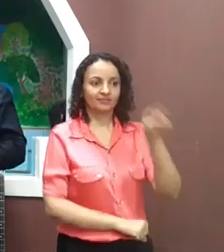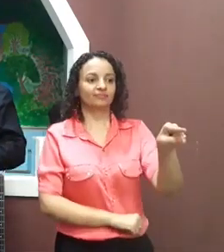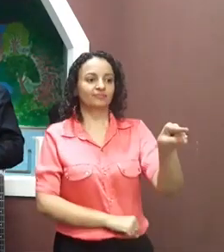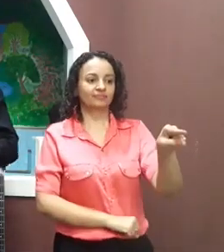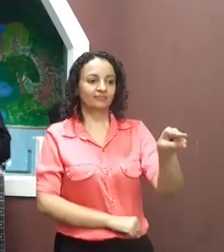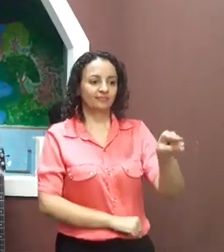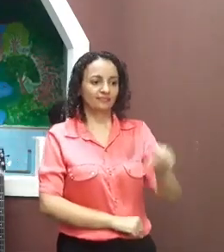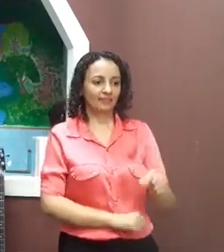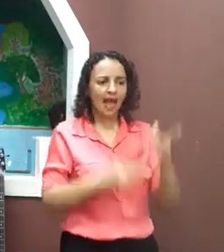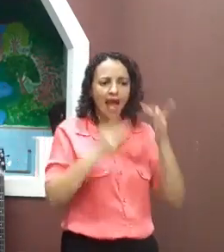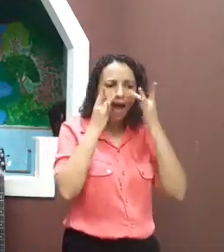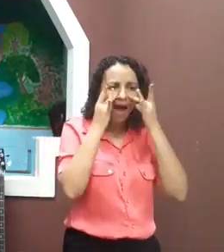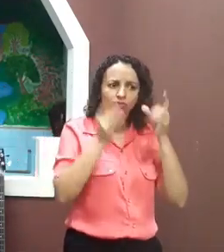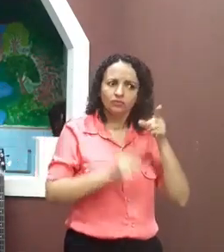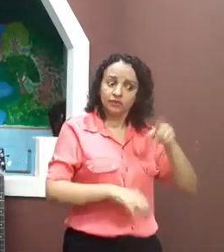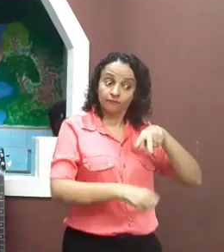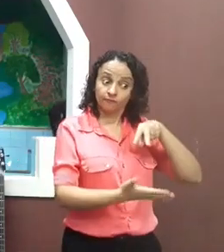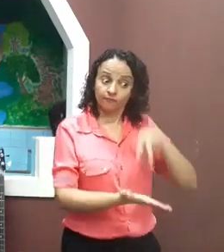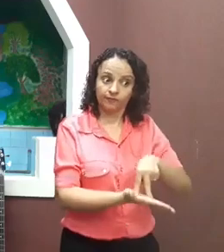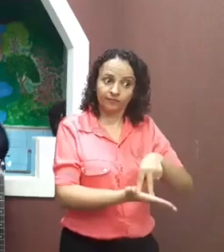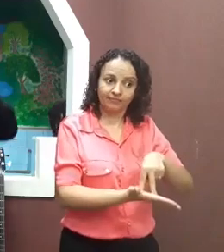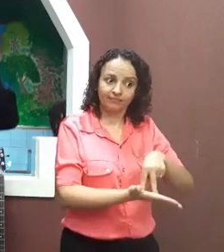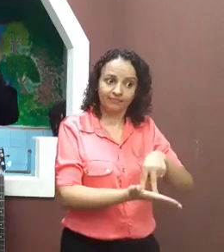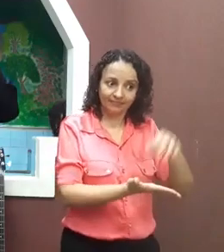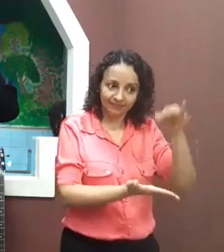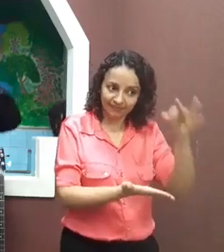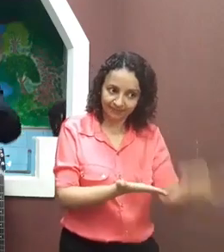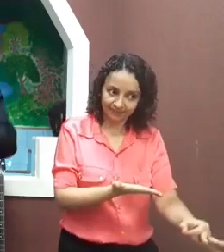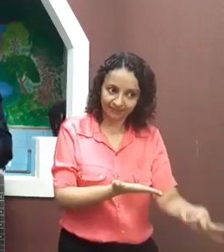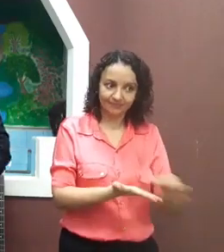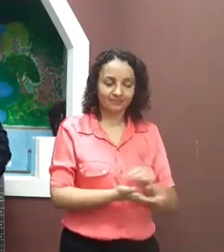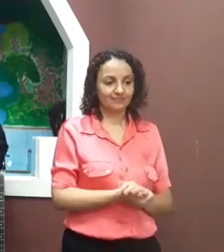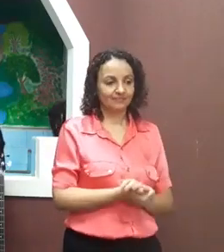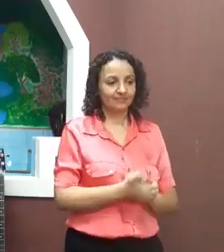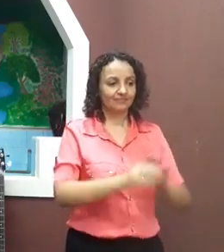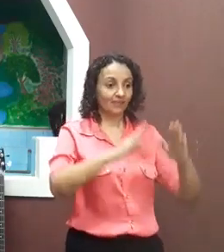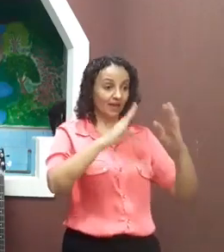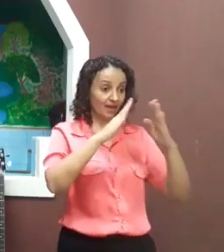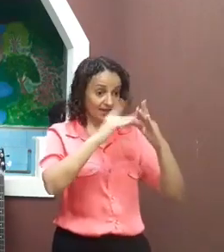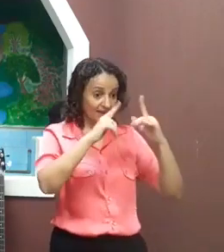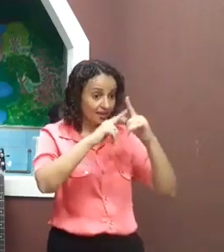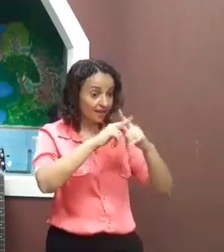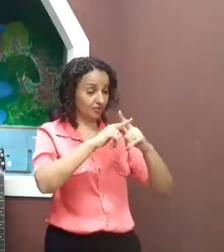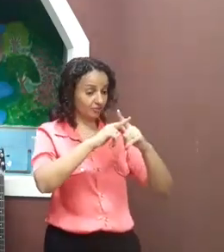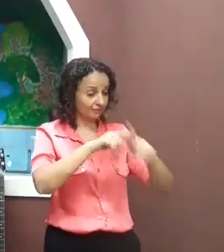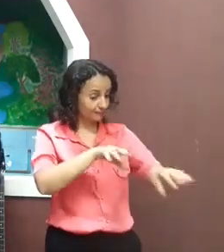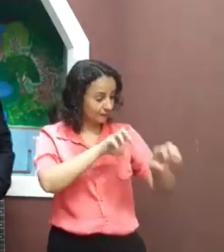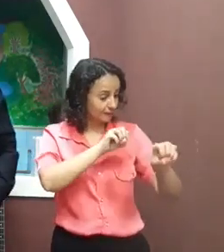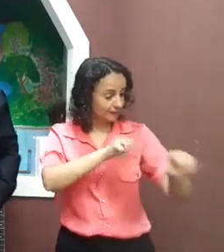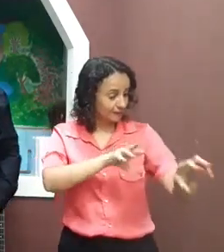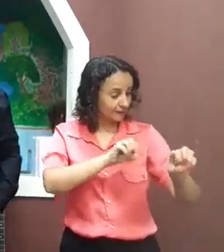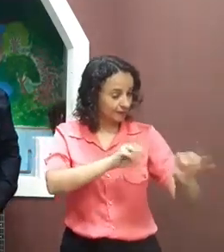3. A igreja te dá princípios. A igreja não dá